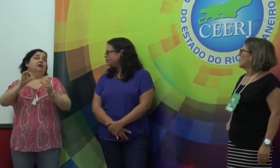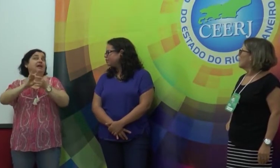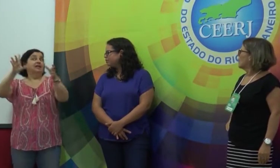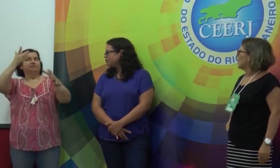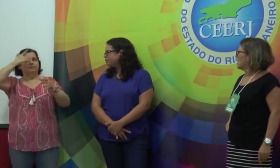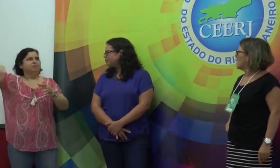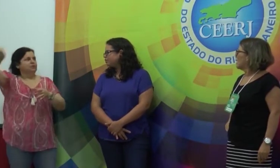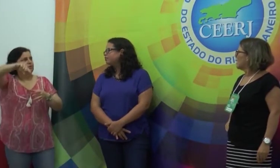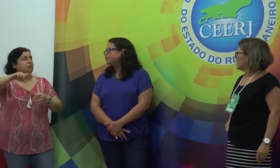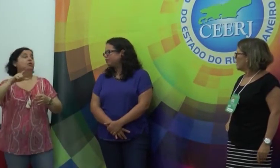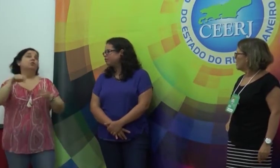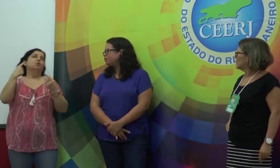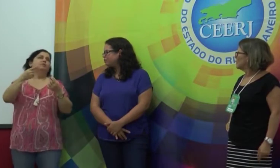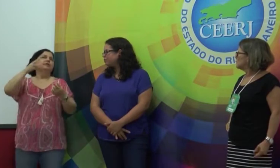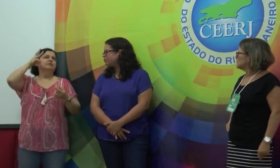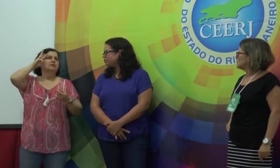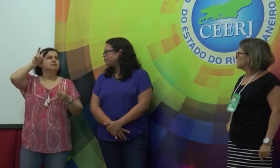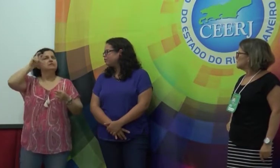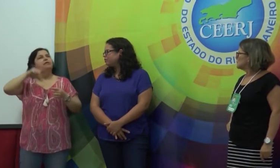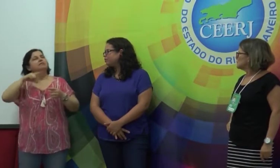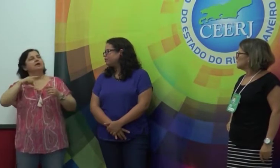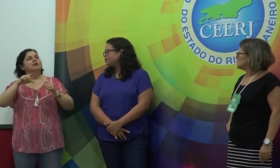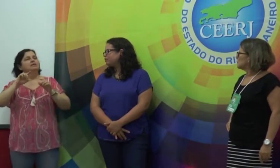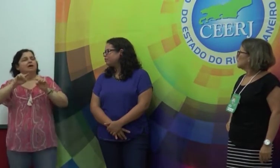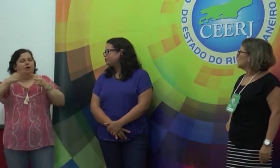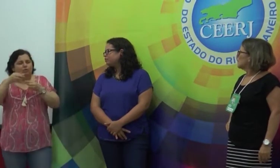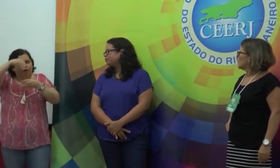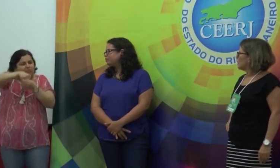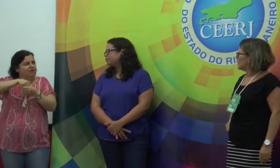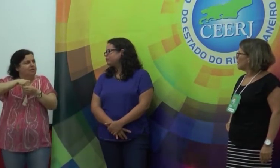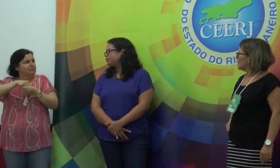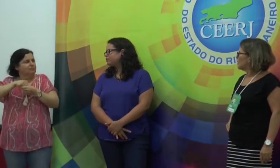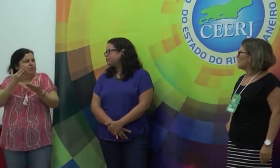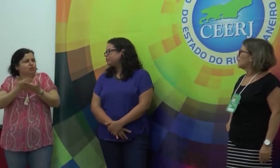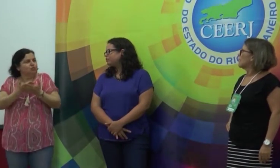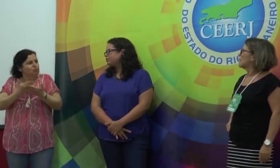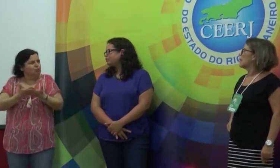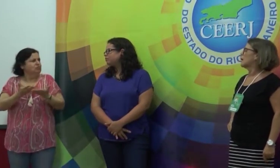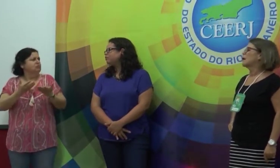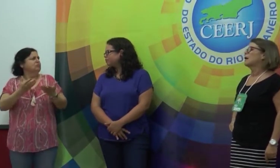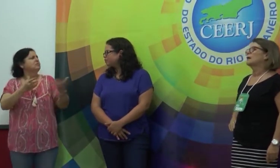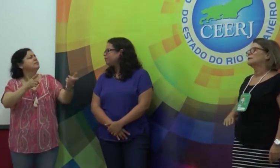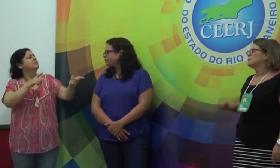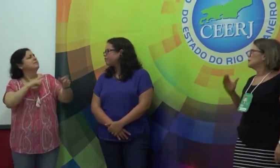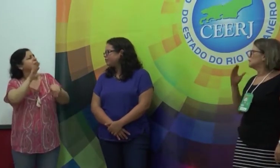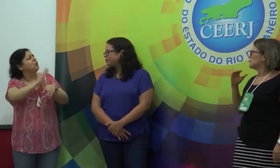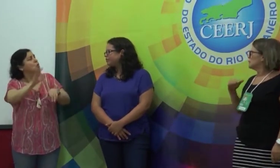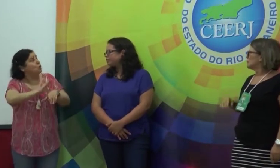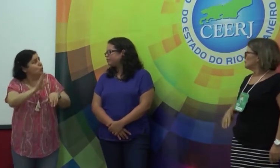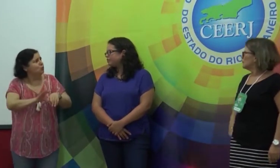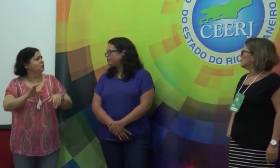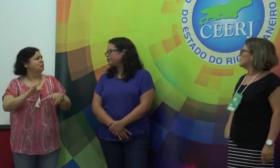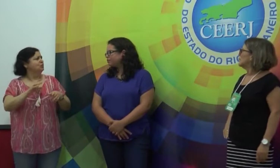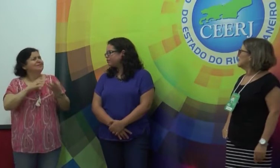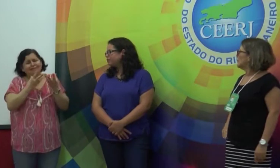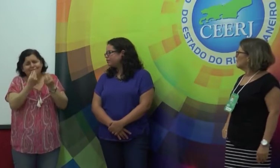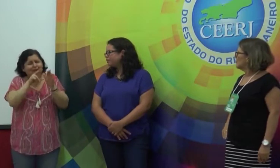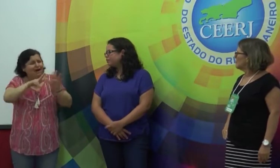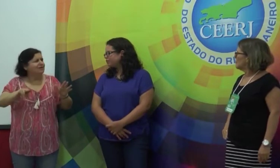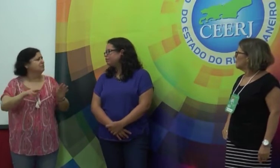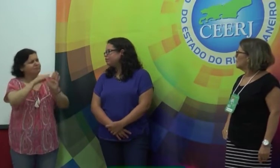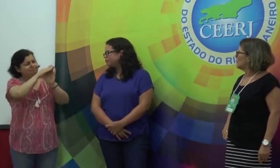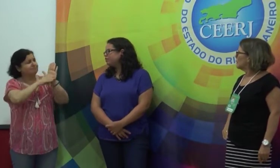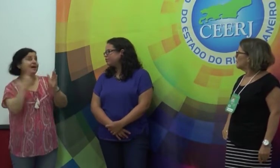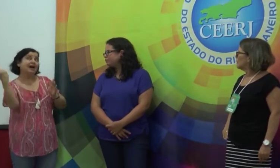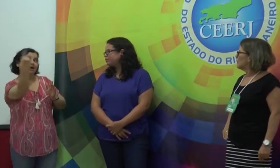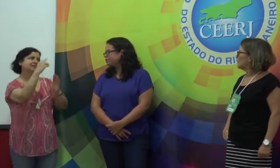algumas reuniões, né? Que são livres para o público. Tem outras que são mais internas para estudo,